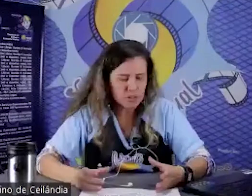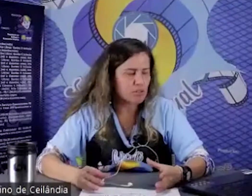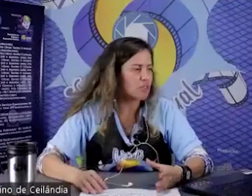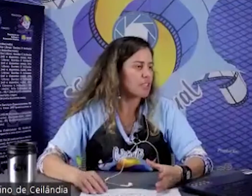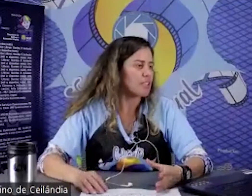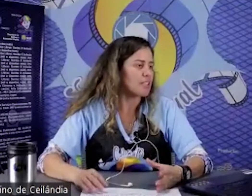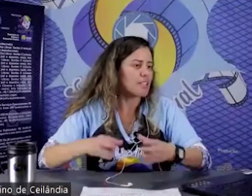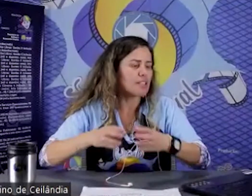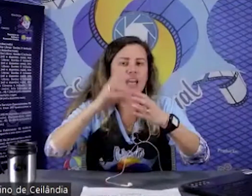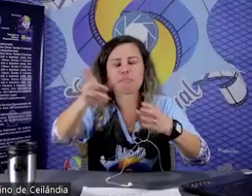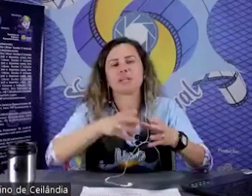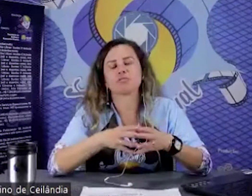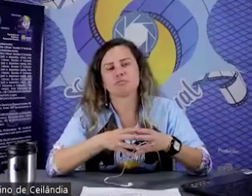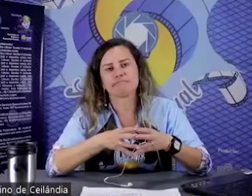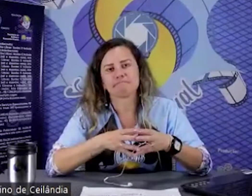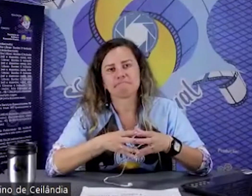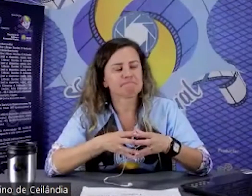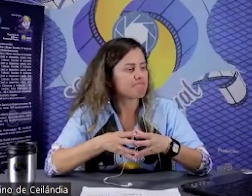nosso que está lá preso, Não.